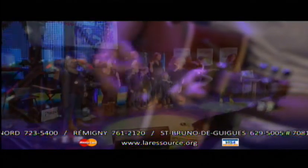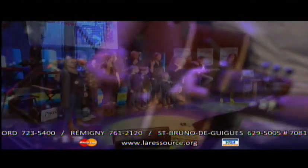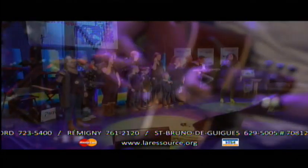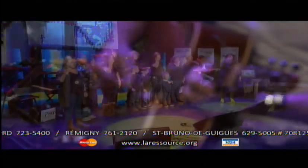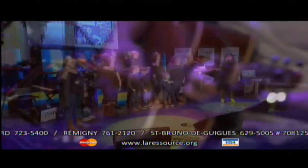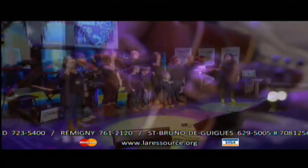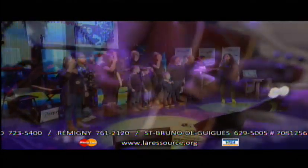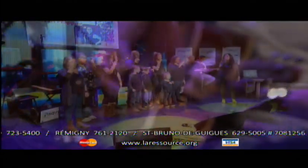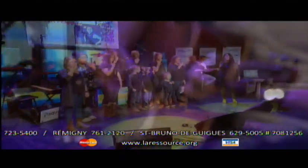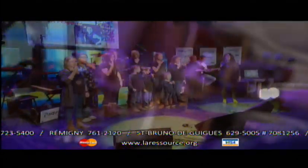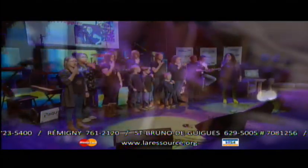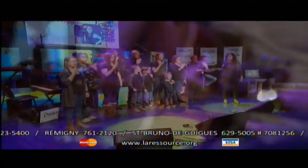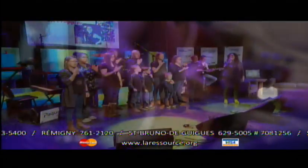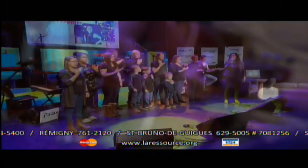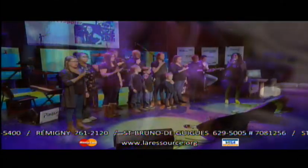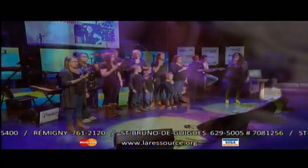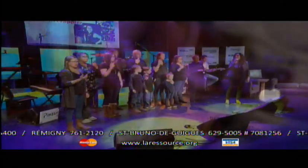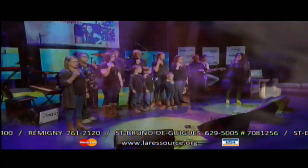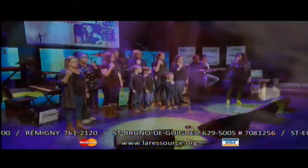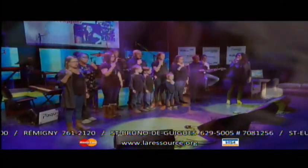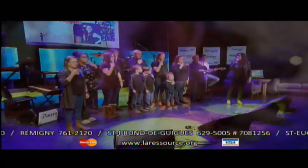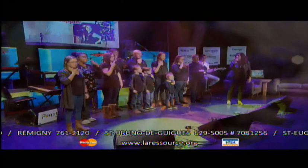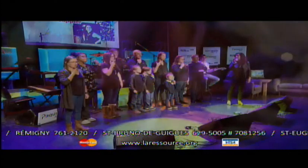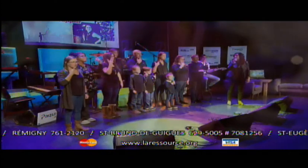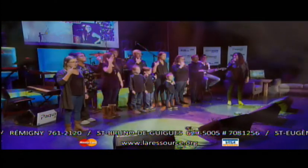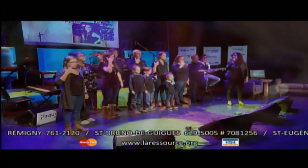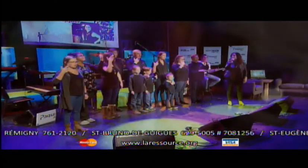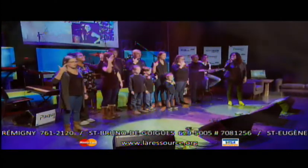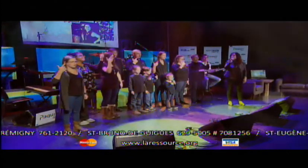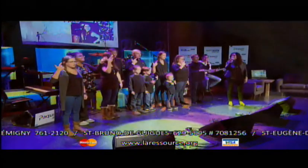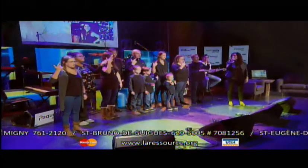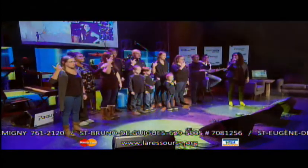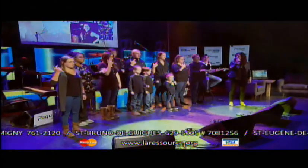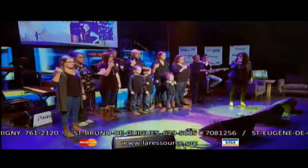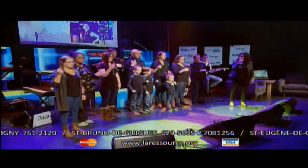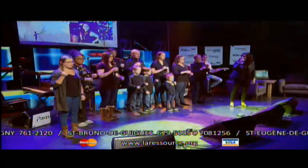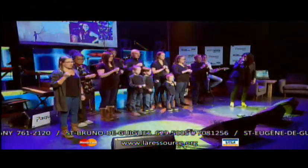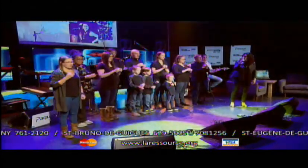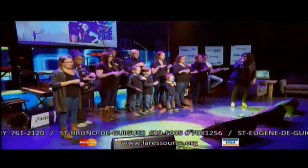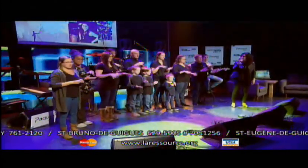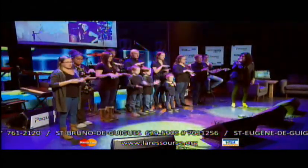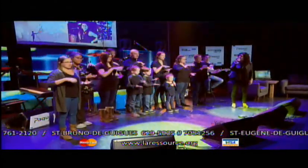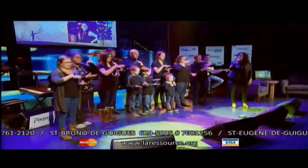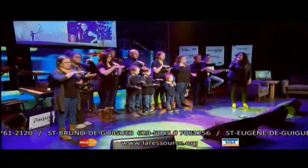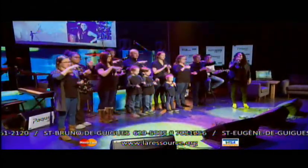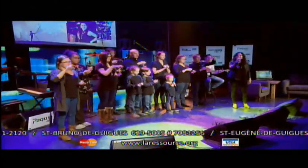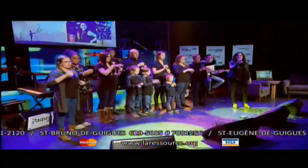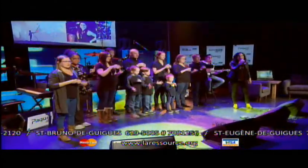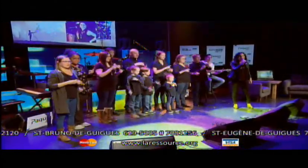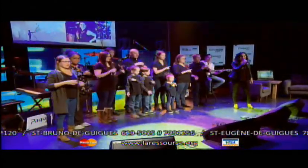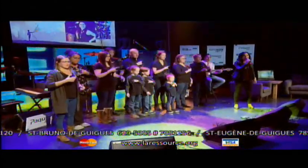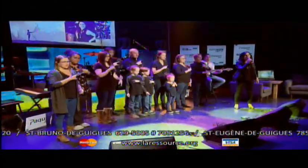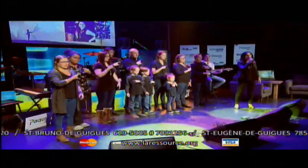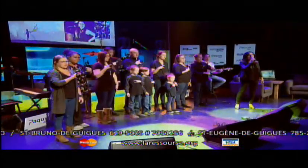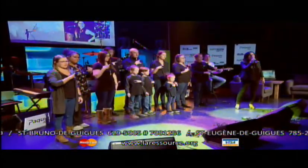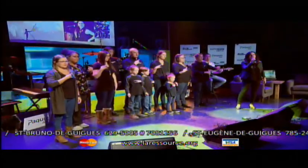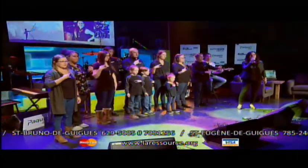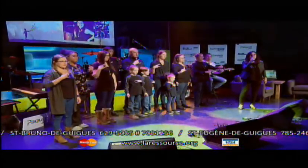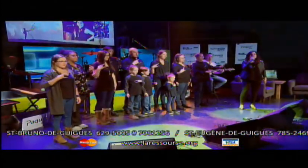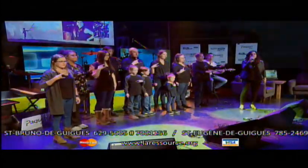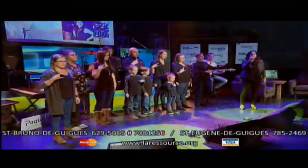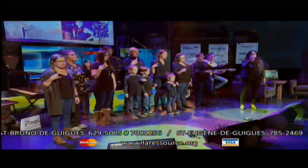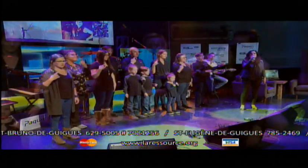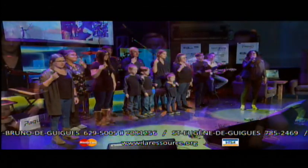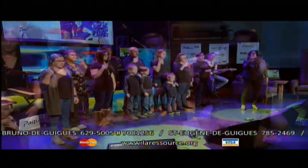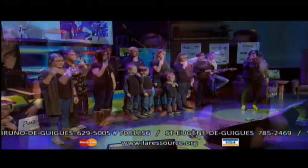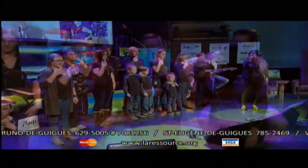vole. Comprenez bien, je vole. Sans fumée, sans